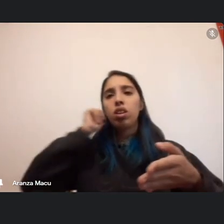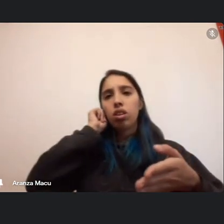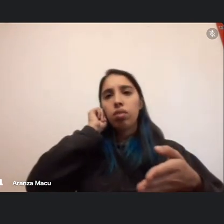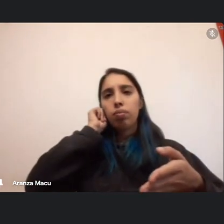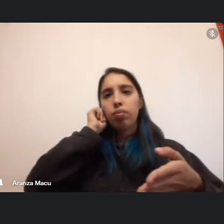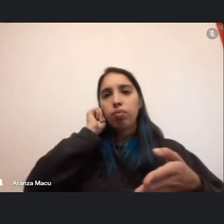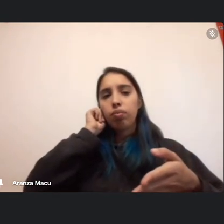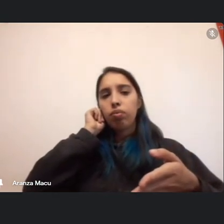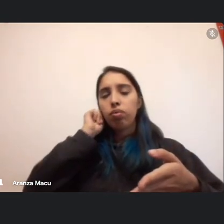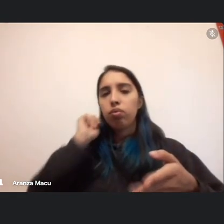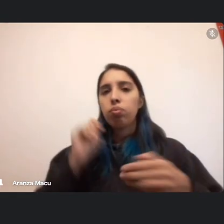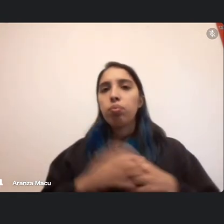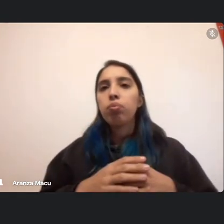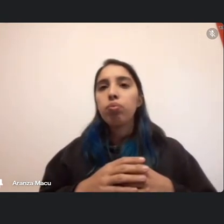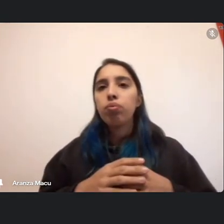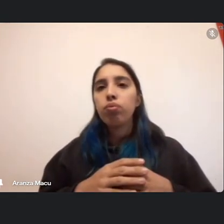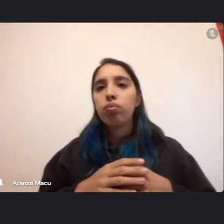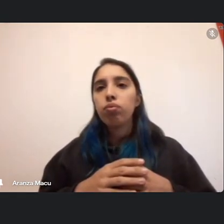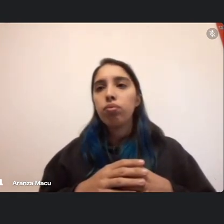diciendo ahora.